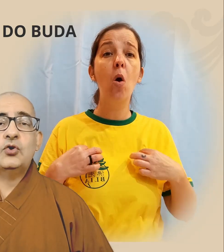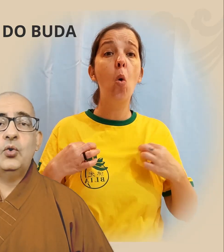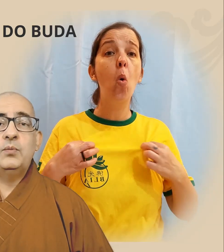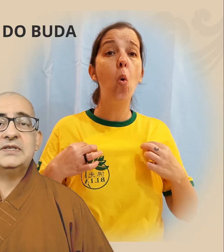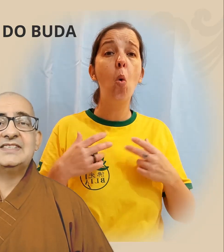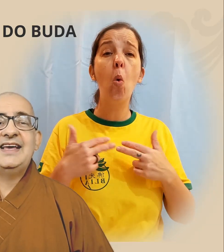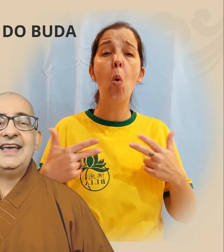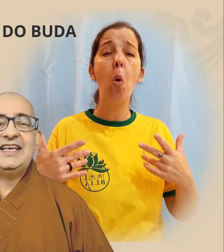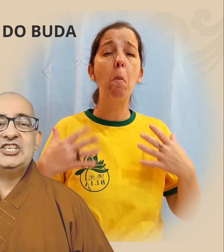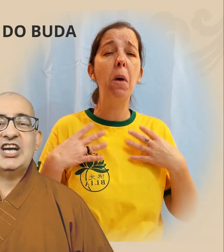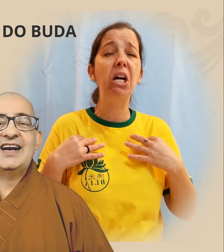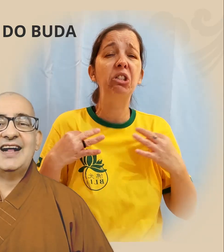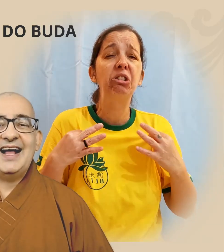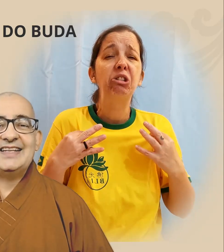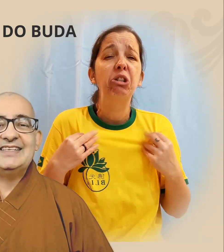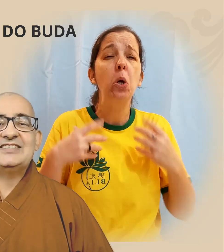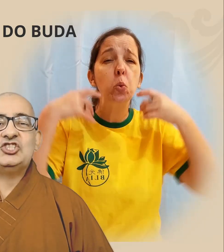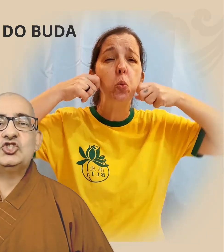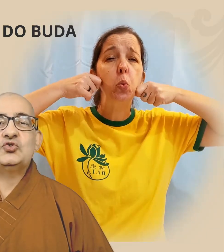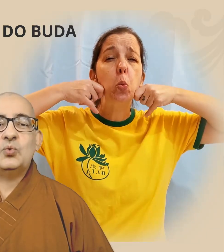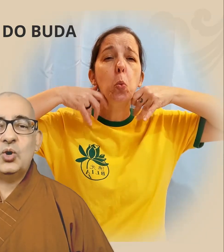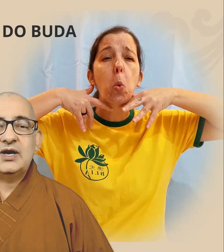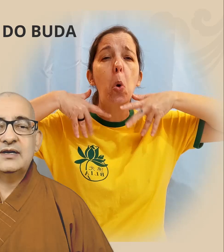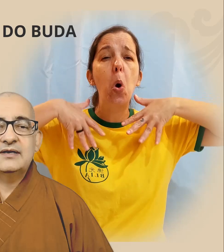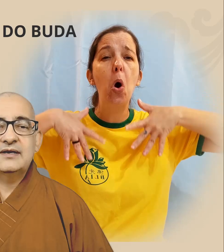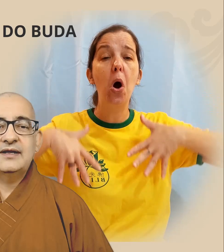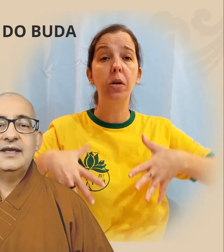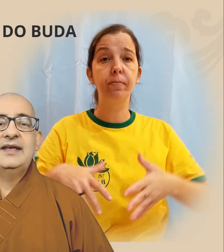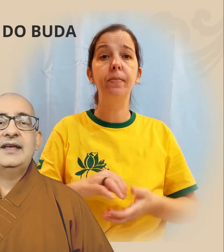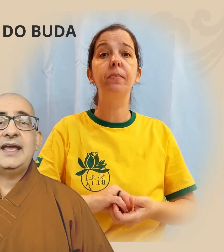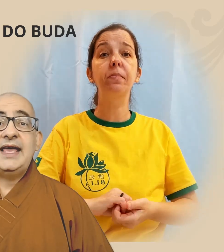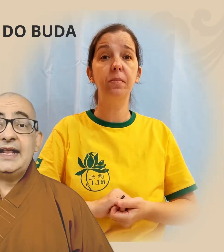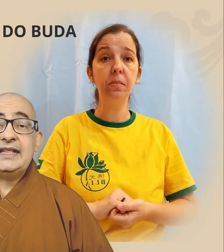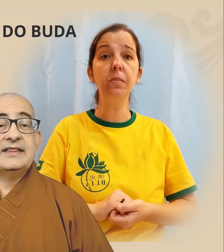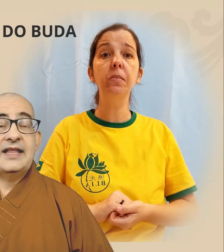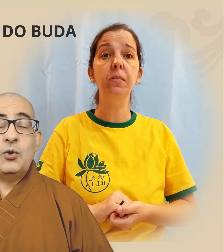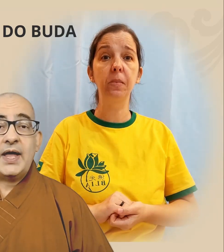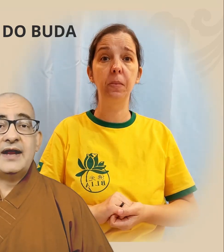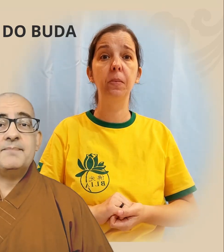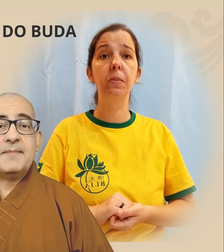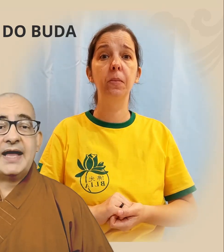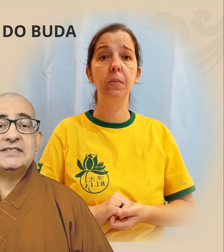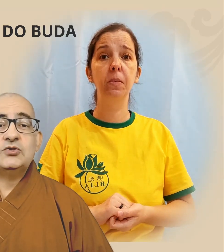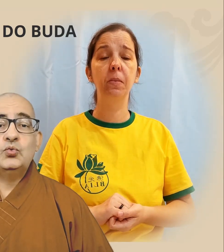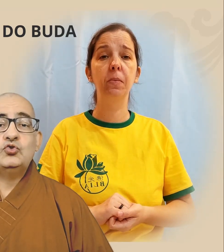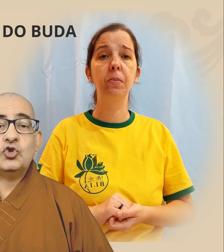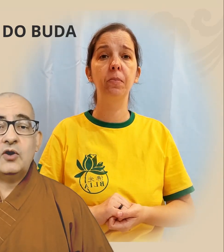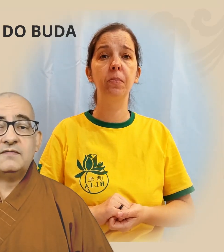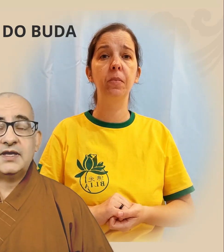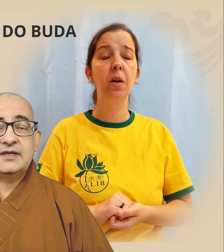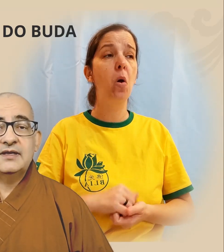suas roupas encharcadas de suor. Ele não era mais